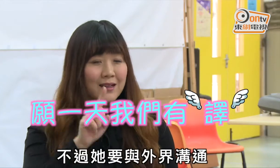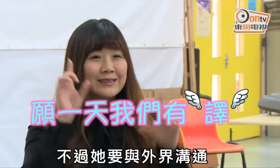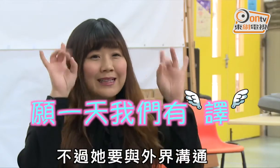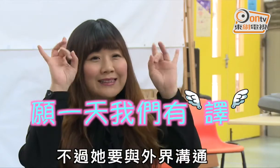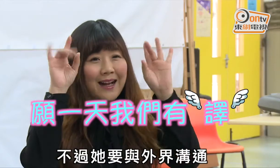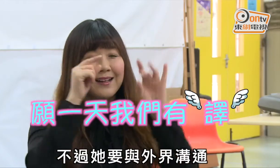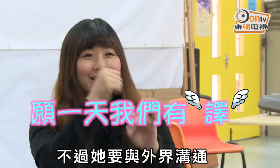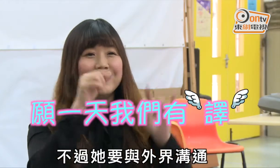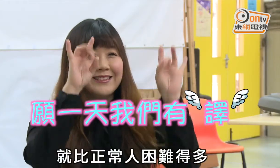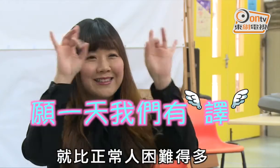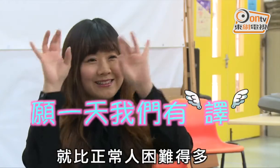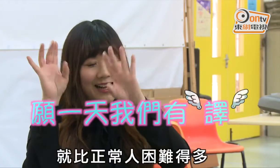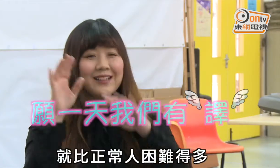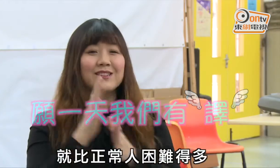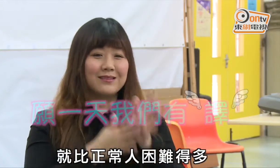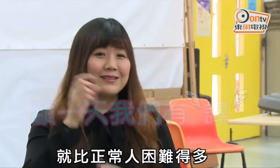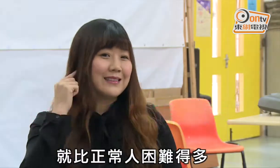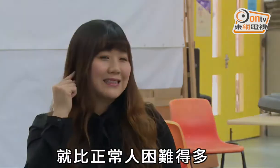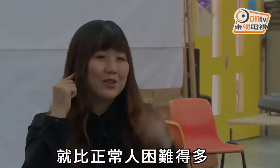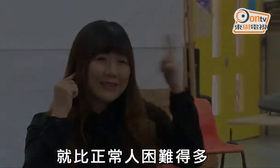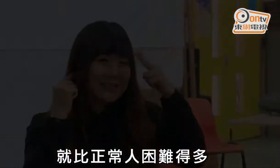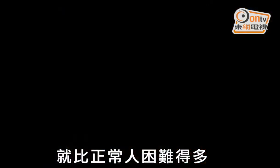外界溝通就比正常人難得多。